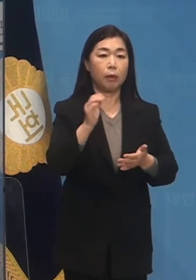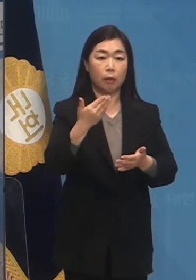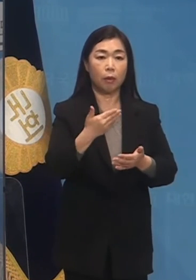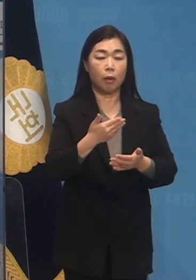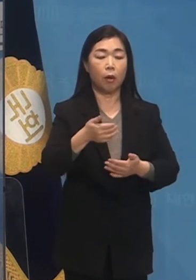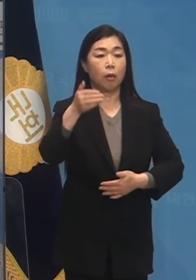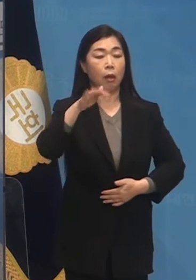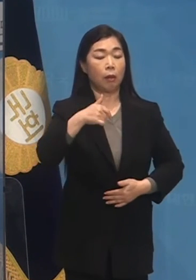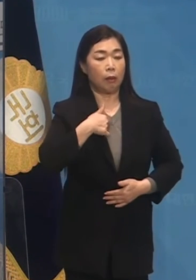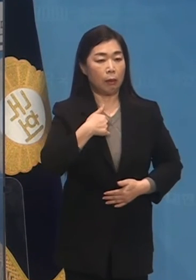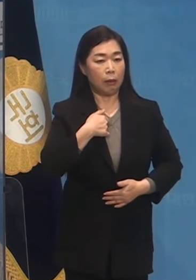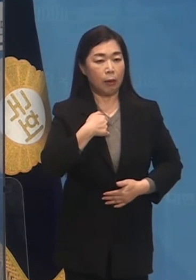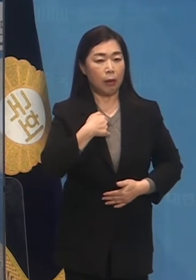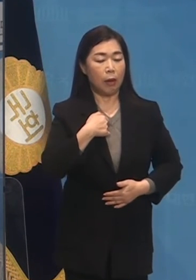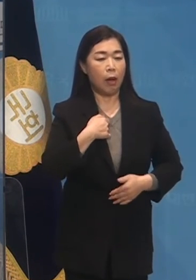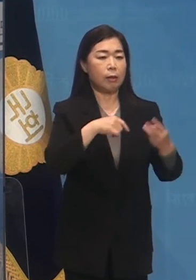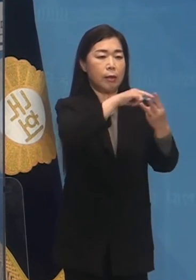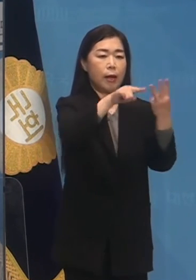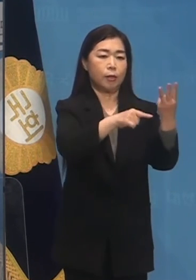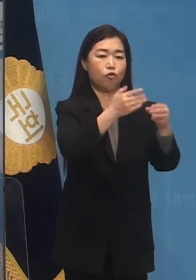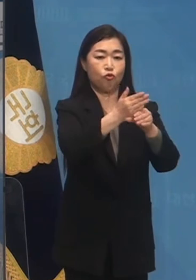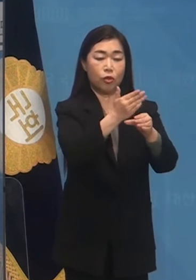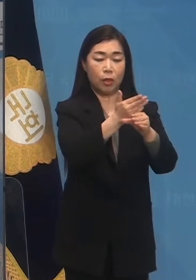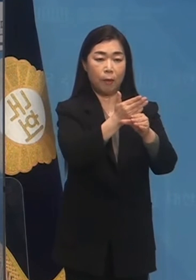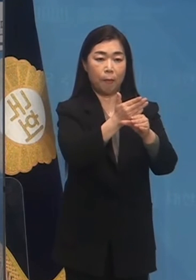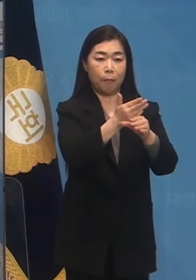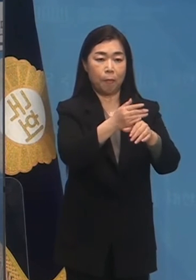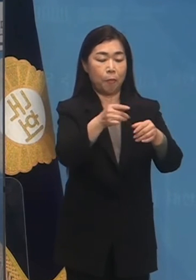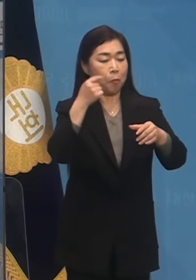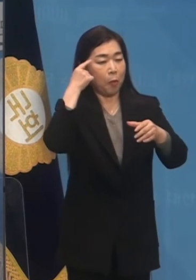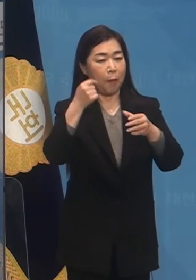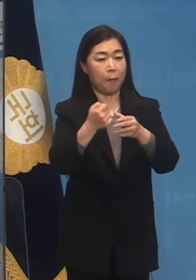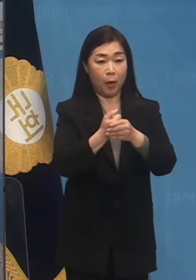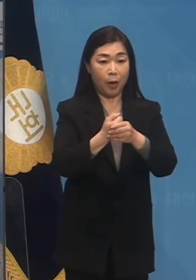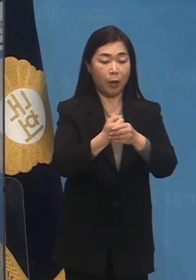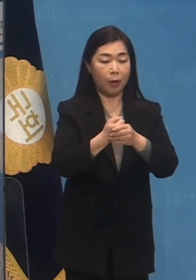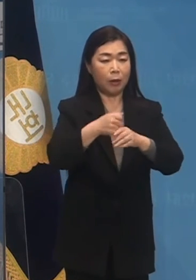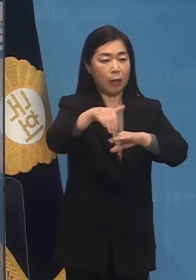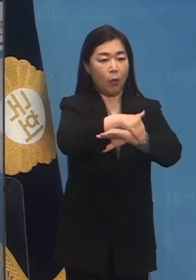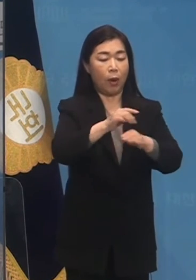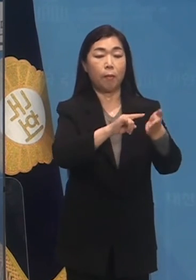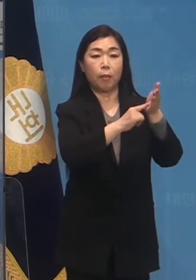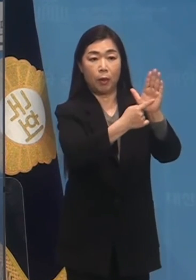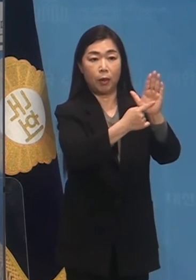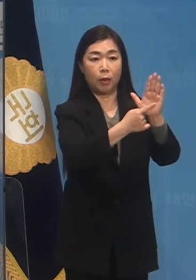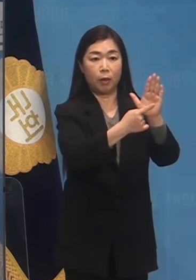이런 주장은 트리플 악셀론으로 정식화하였고 저의 전략으로 세상에 태어났습니다.